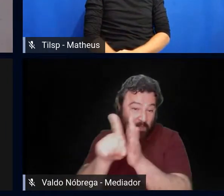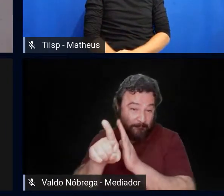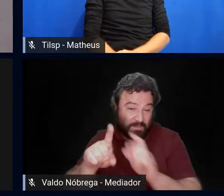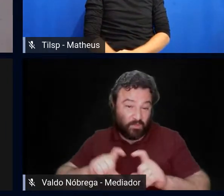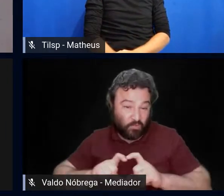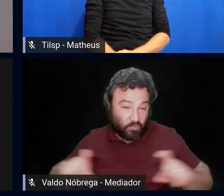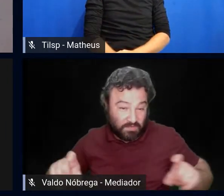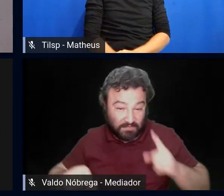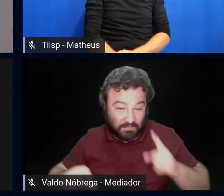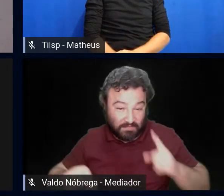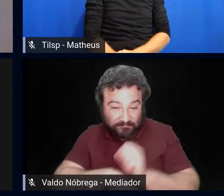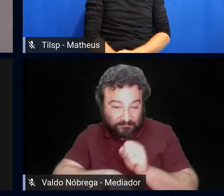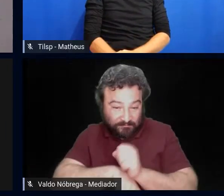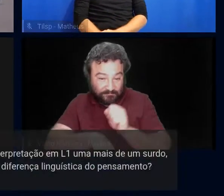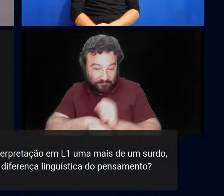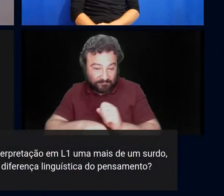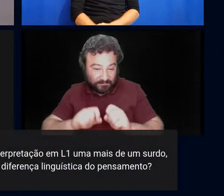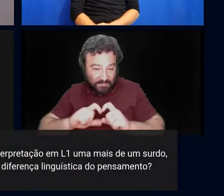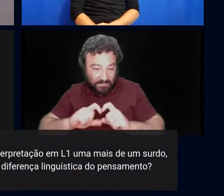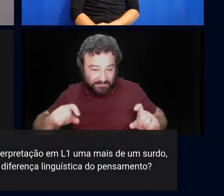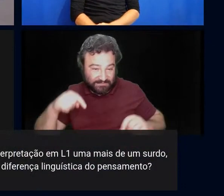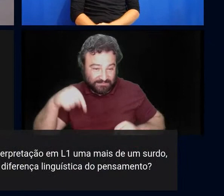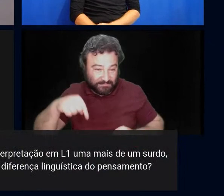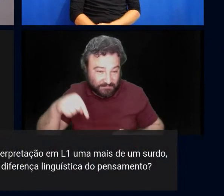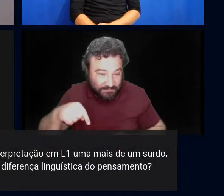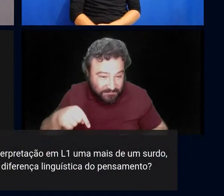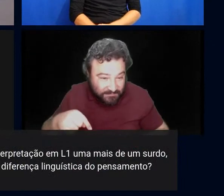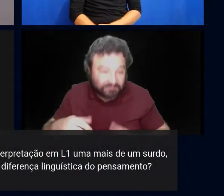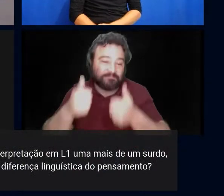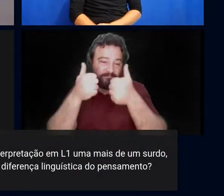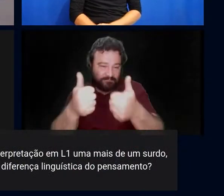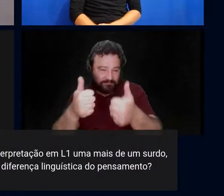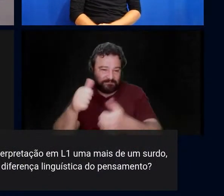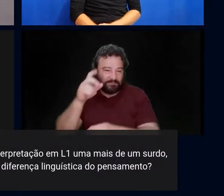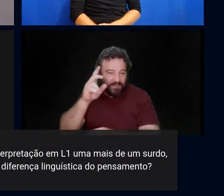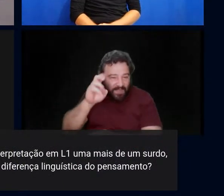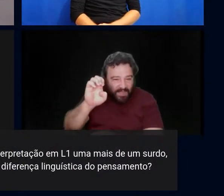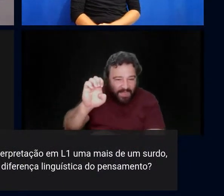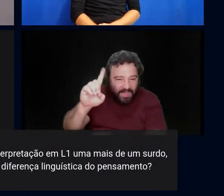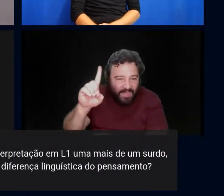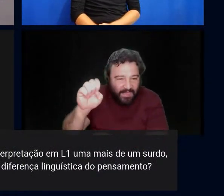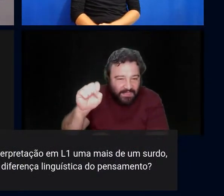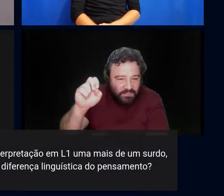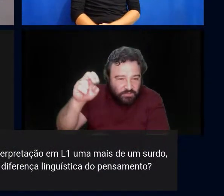Ótimo. Temos mais uma pergunta, ela vai ser colocada aqui em tela.